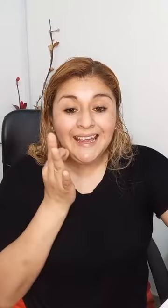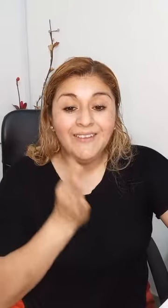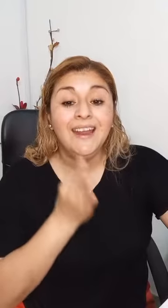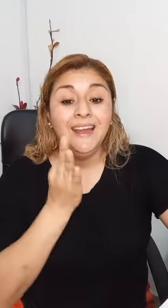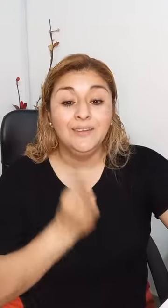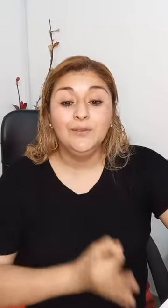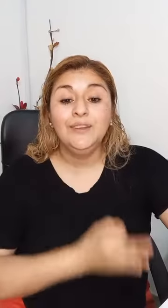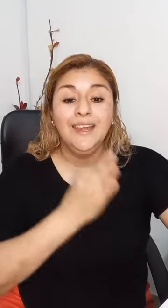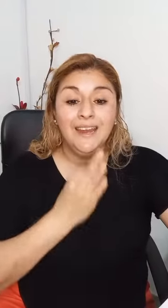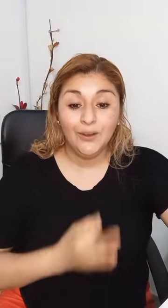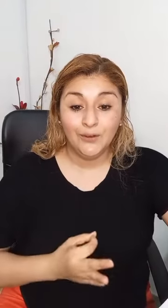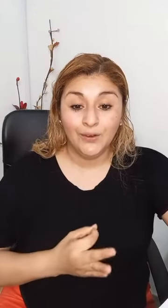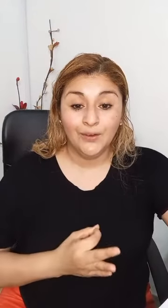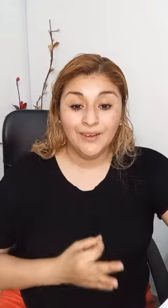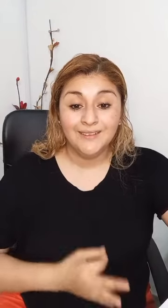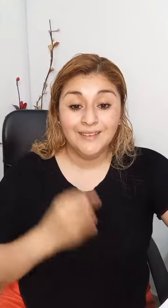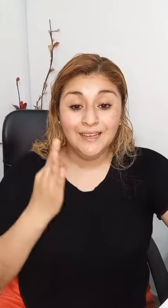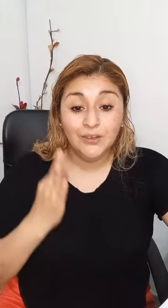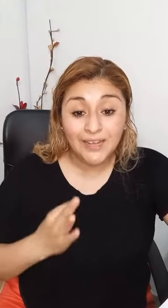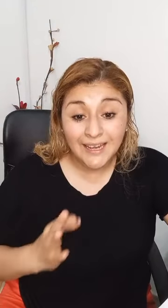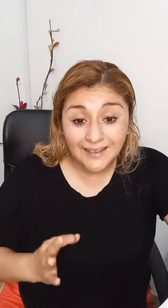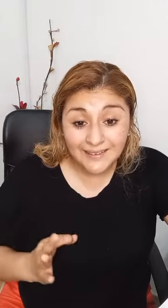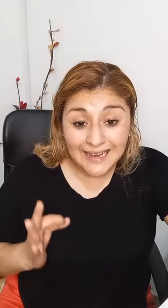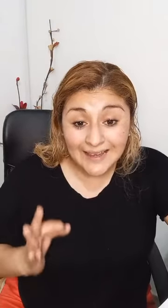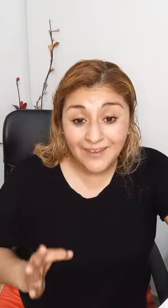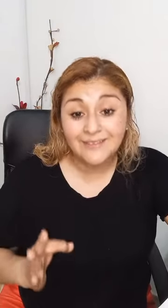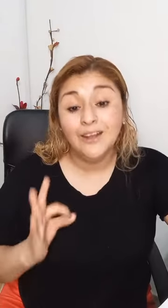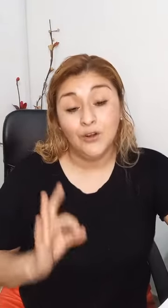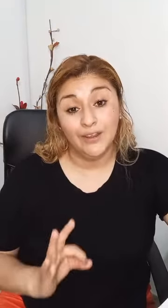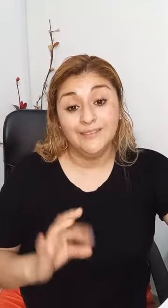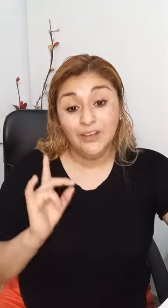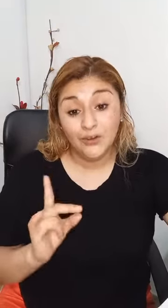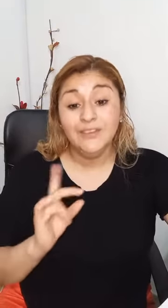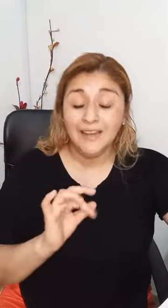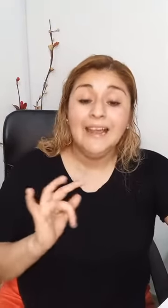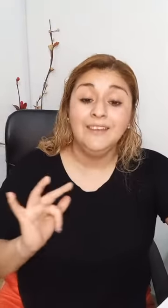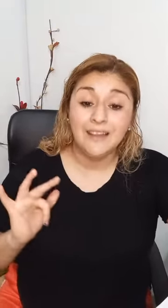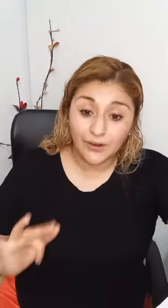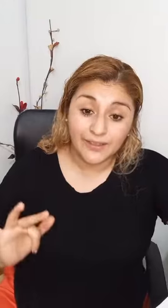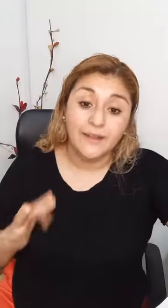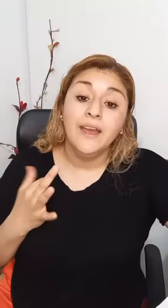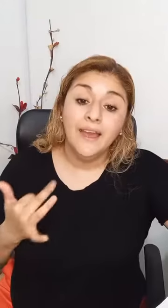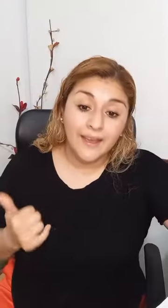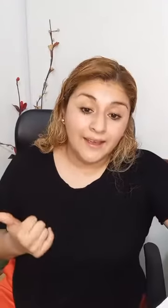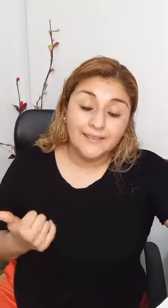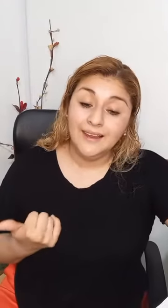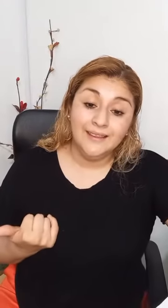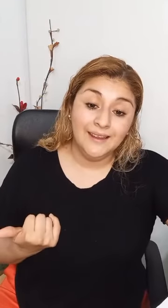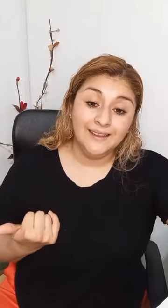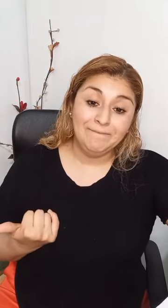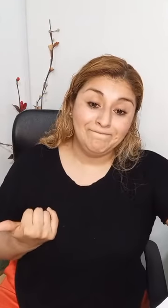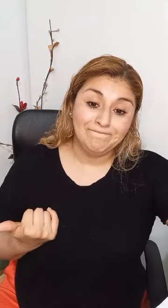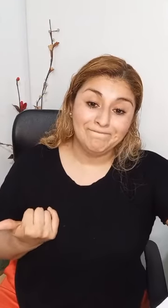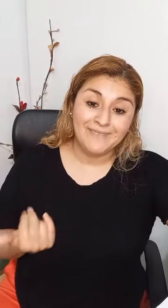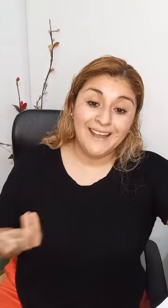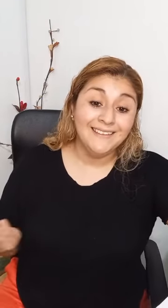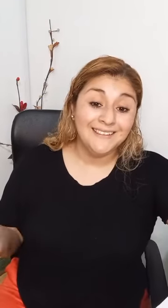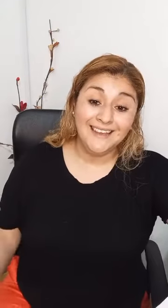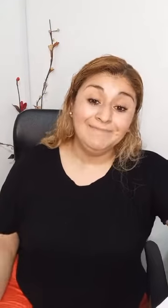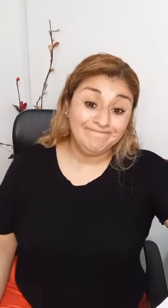tenés que ver a Jesús en el otro. Si no tenés la vista corta. Si no, tenés la vista corta. Excelente, Nati.